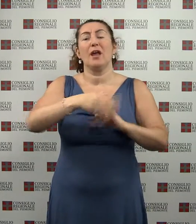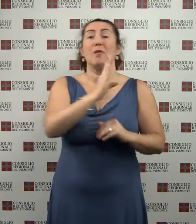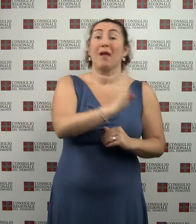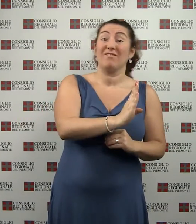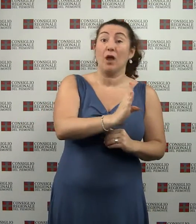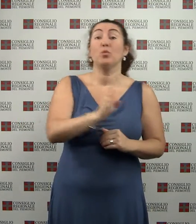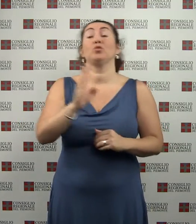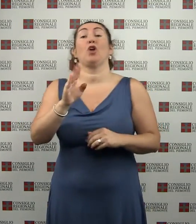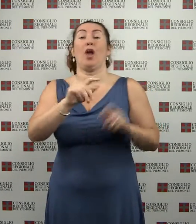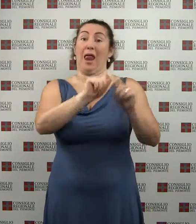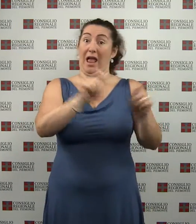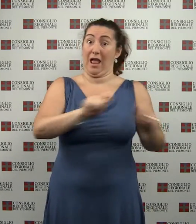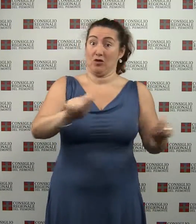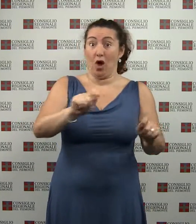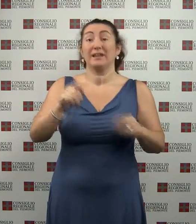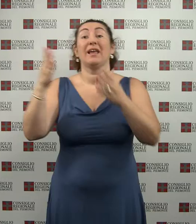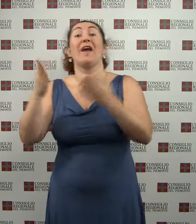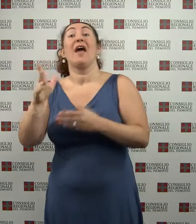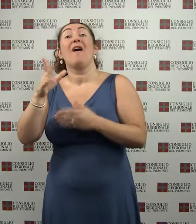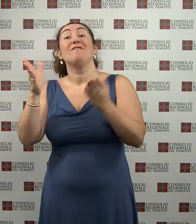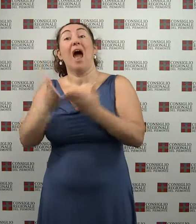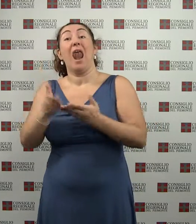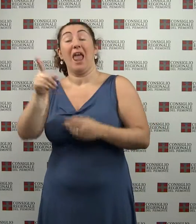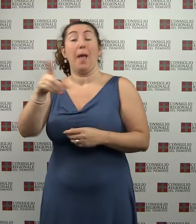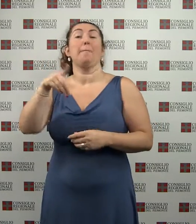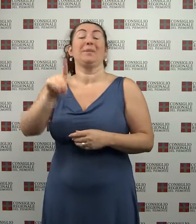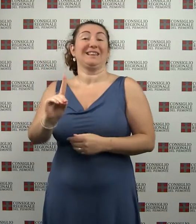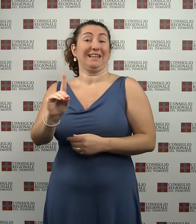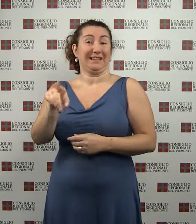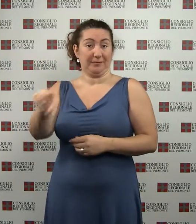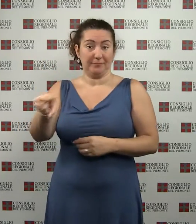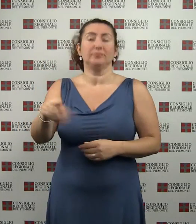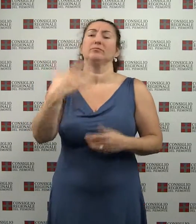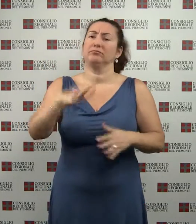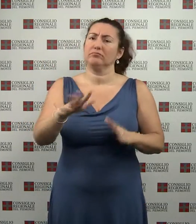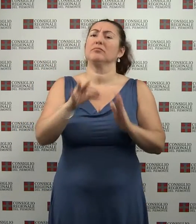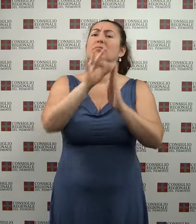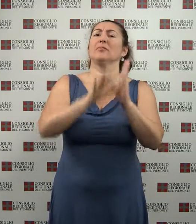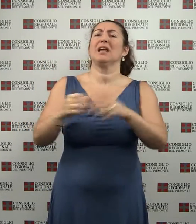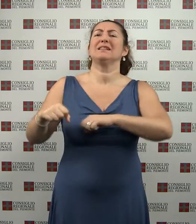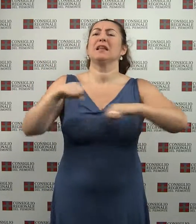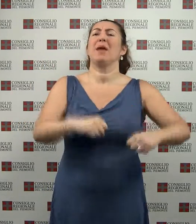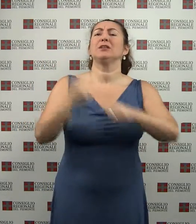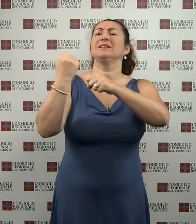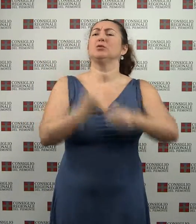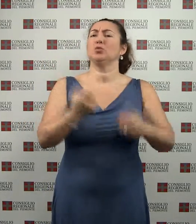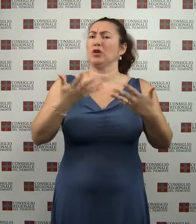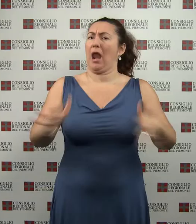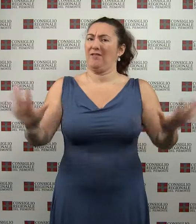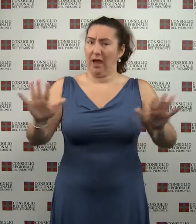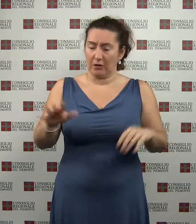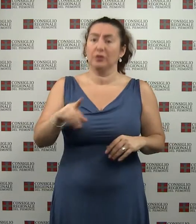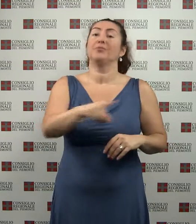e Daniele Valle, PD, sono stati svolti tutti gli adempimenti istituzionali. Il consigliere Domenico Rossi, Partito Democratico,